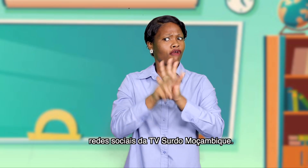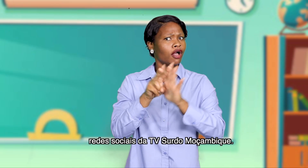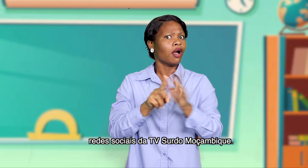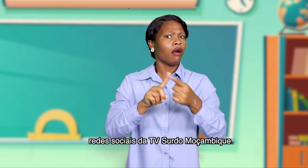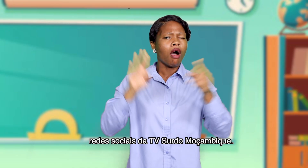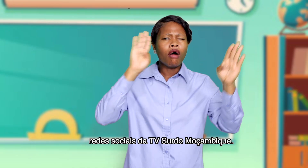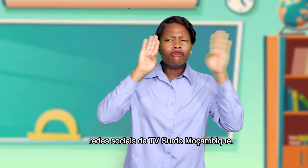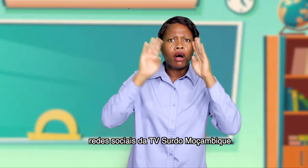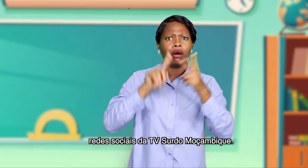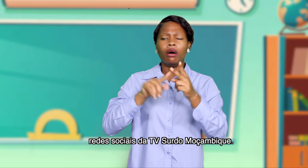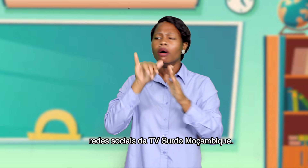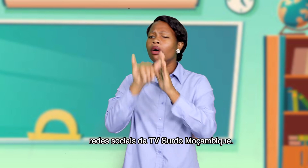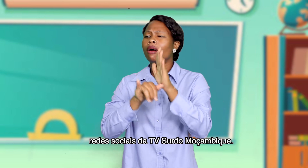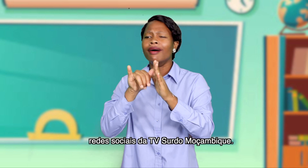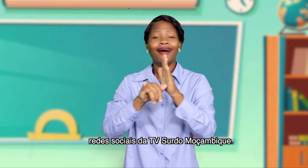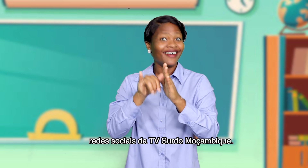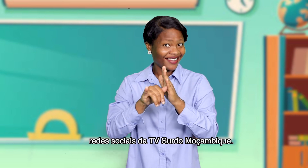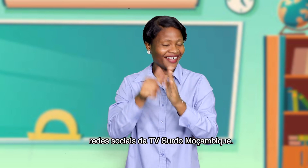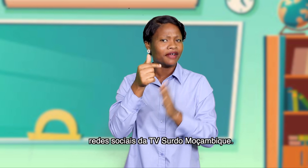Moçambique.